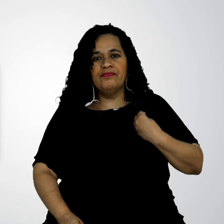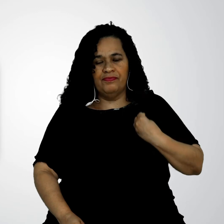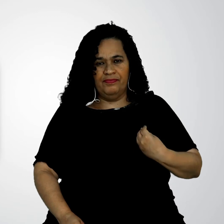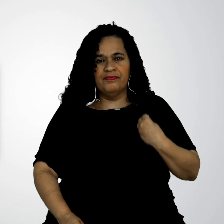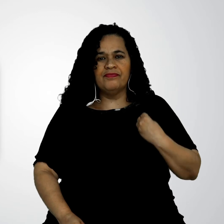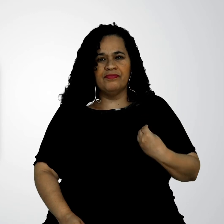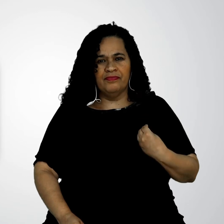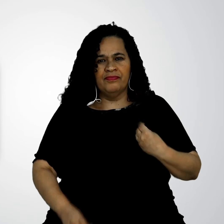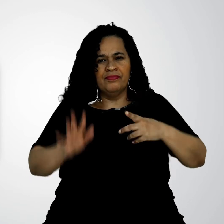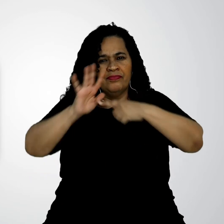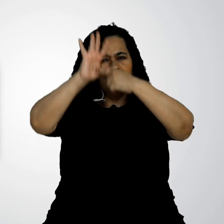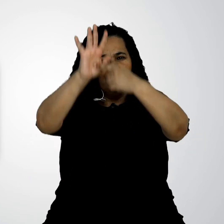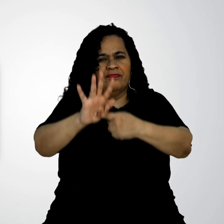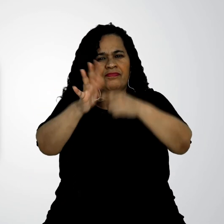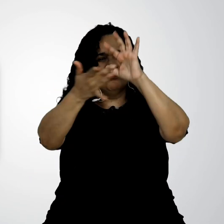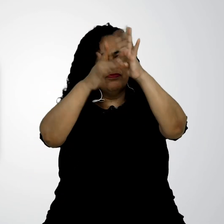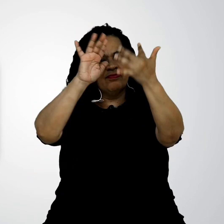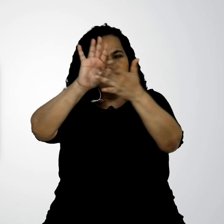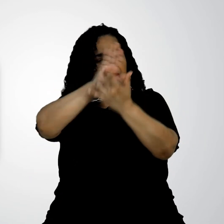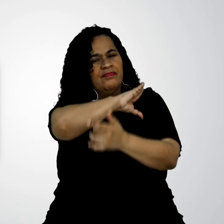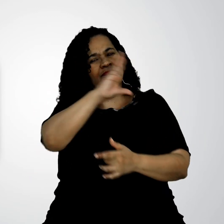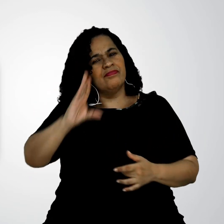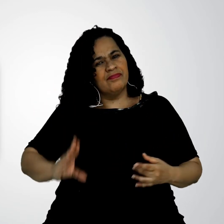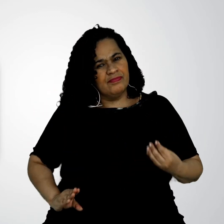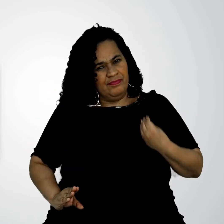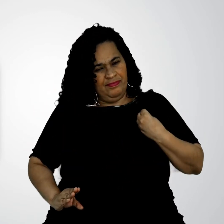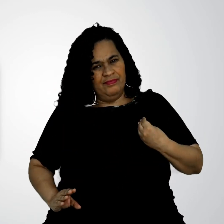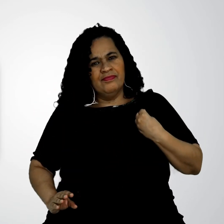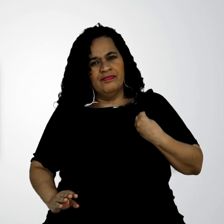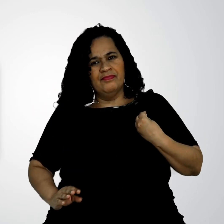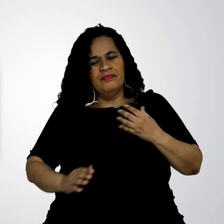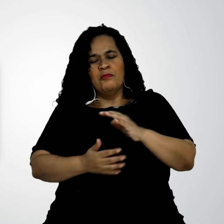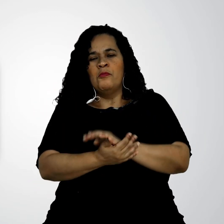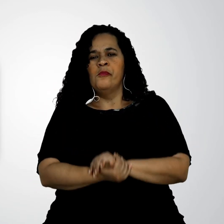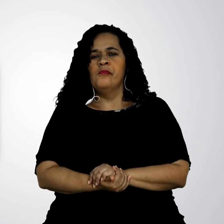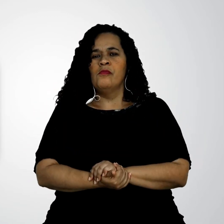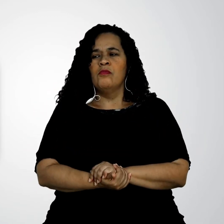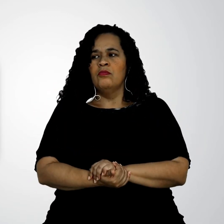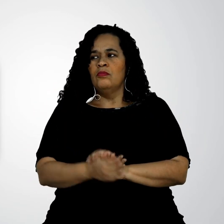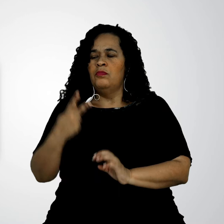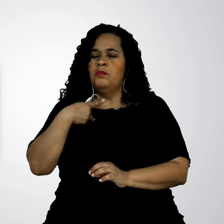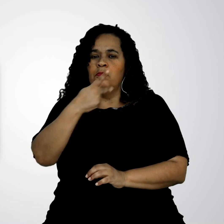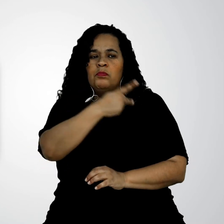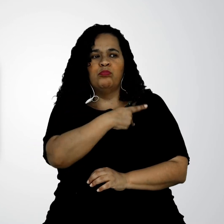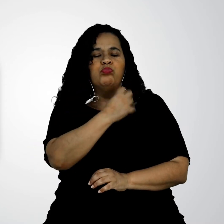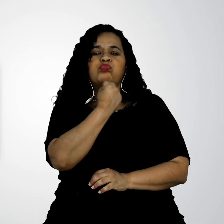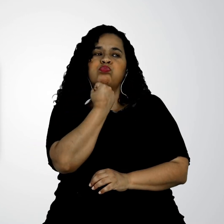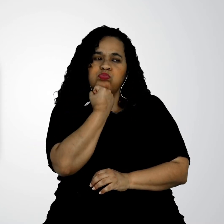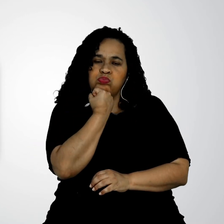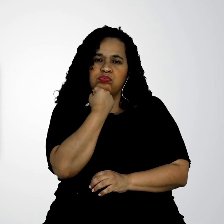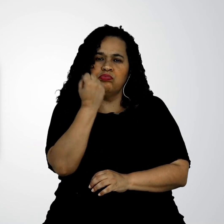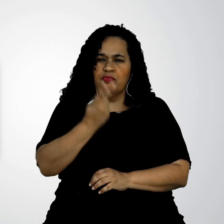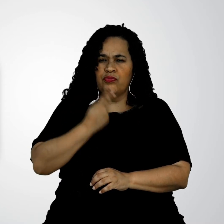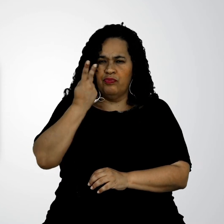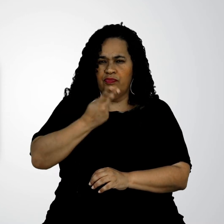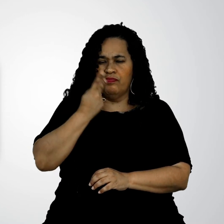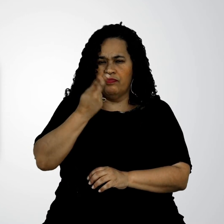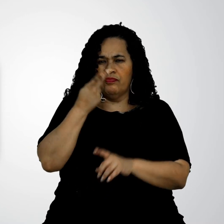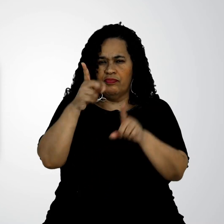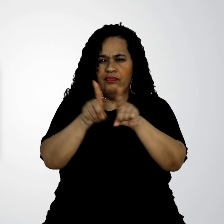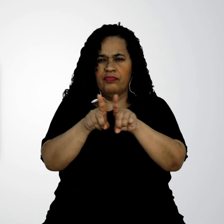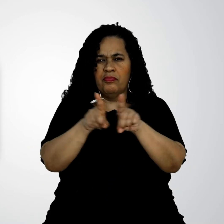nesse caráter de Cristo, essa maturidade desejada por Deus. Né? Legal. Pastor Willy, como a gente está falando dessa questão